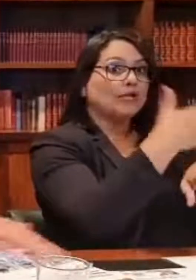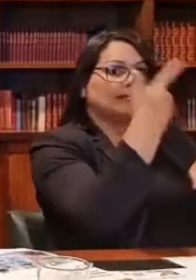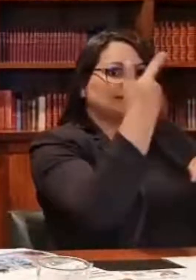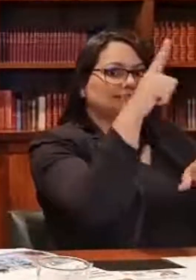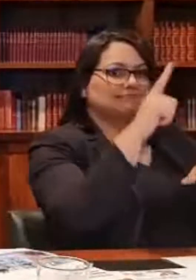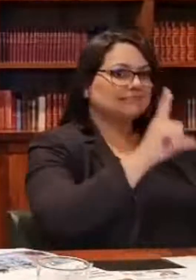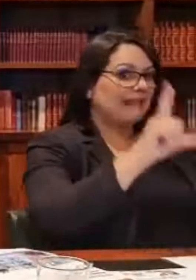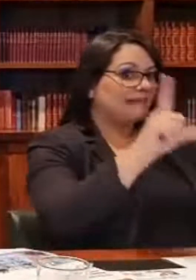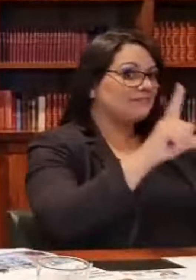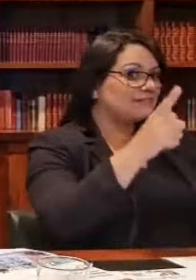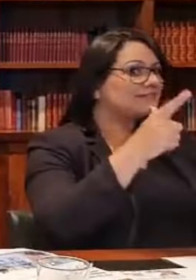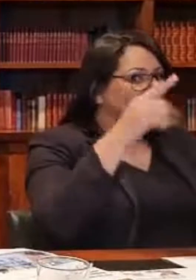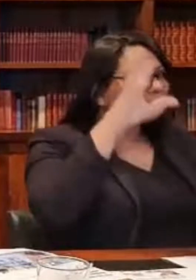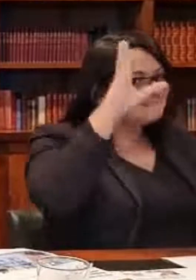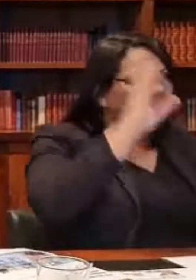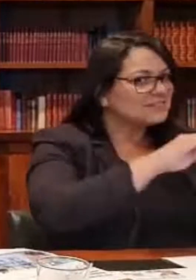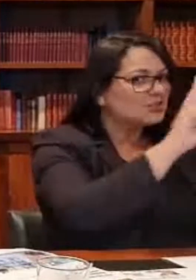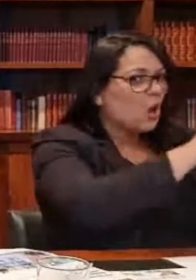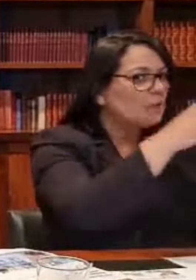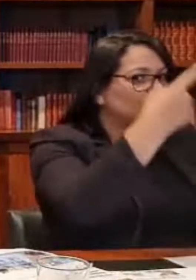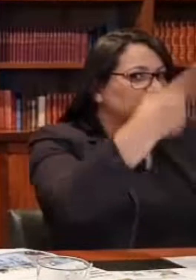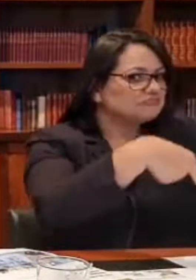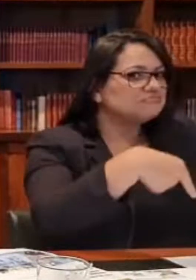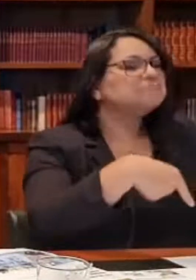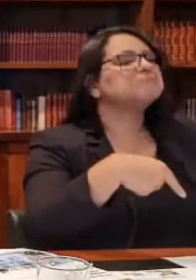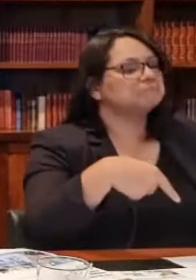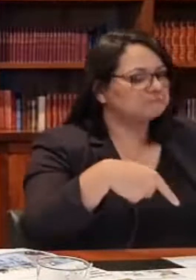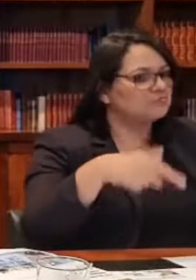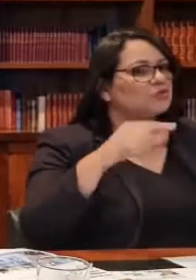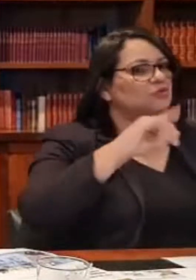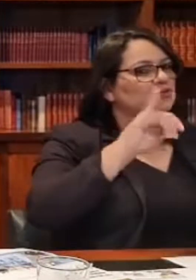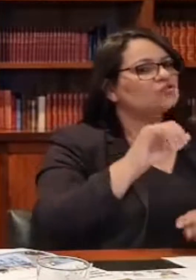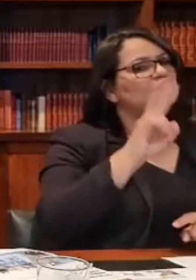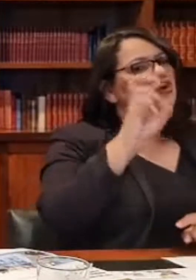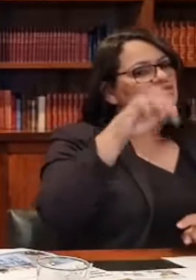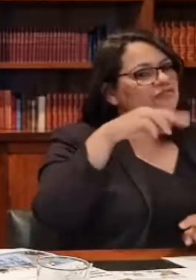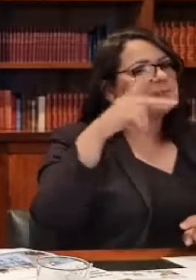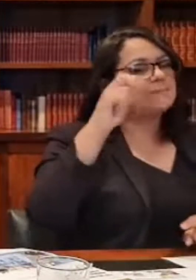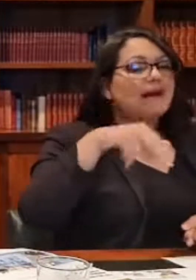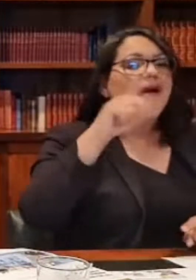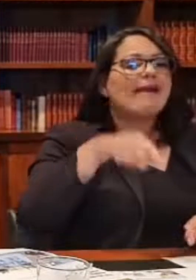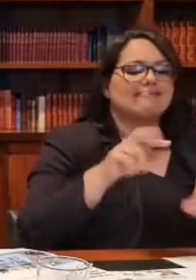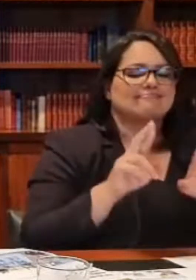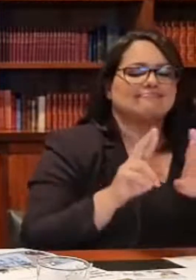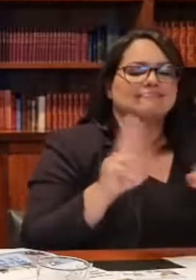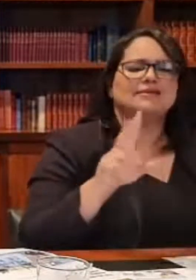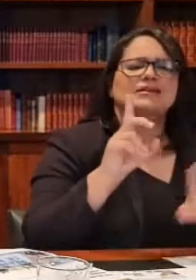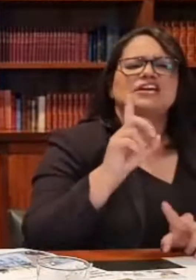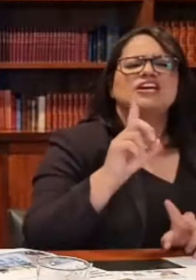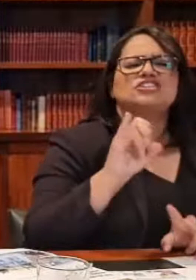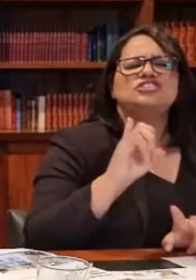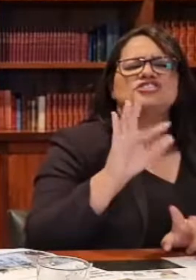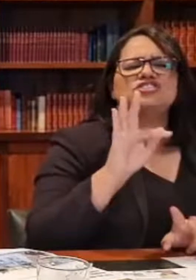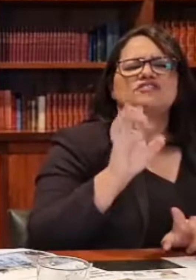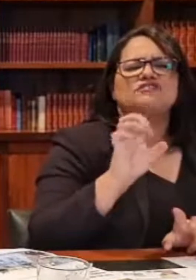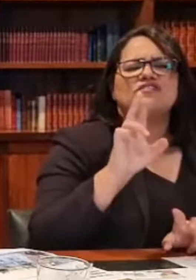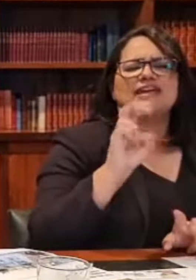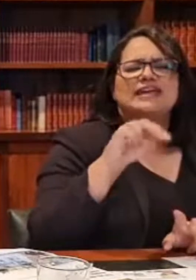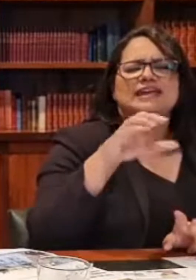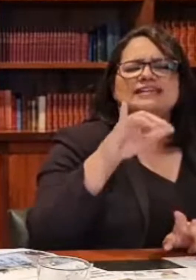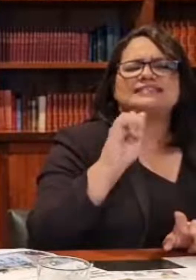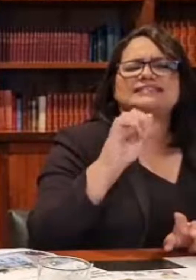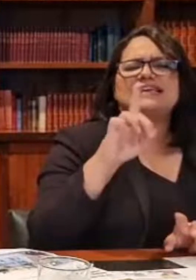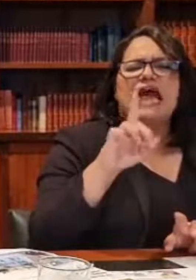sinal que é uma TV diferenciada, né? O que é diferenciada? Não é que apoia o governo, ou apoia